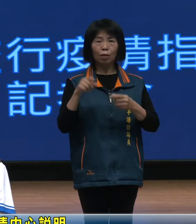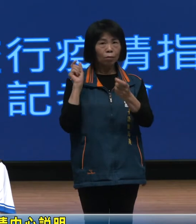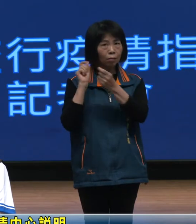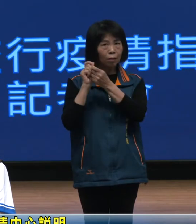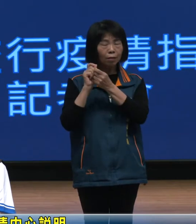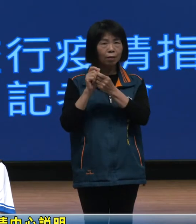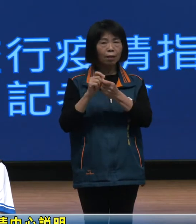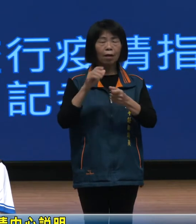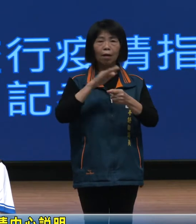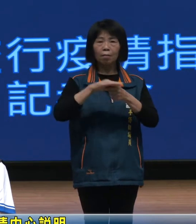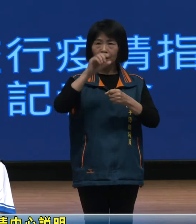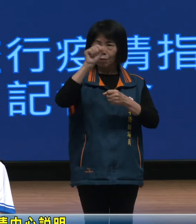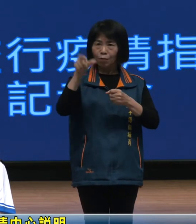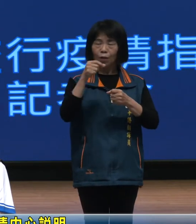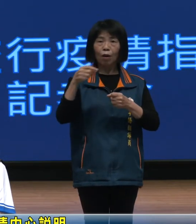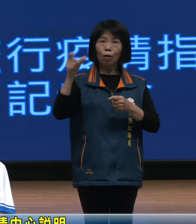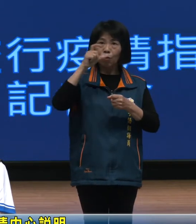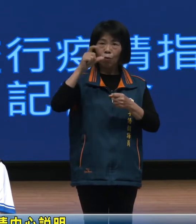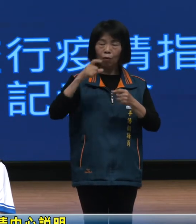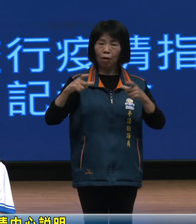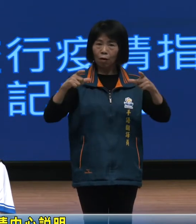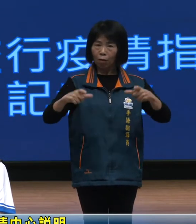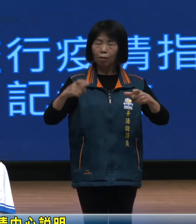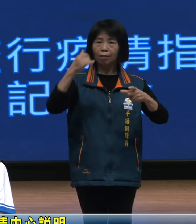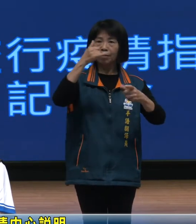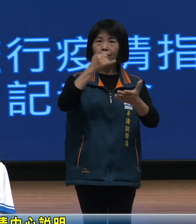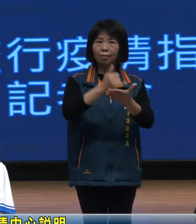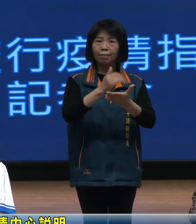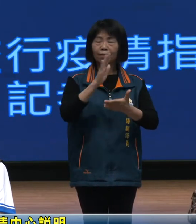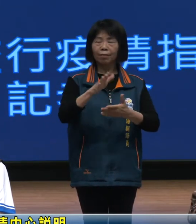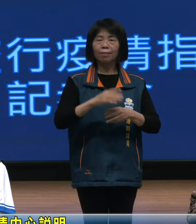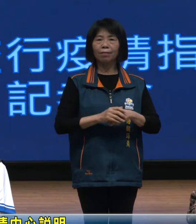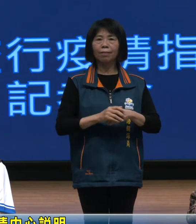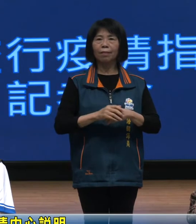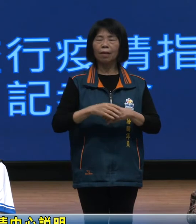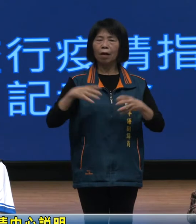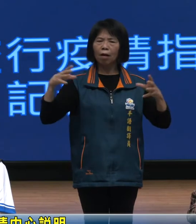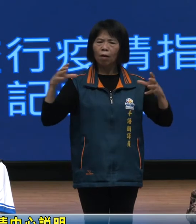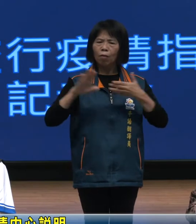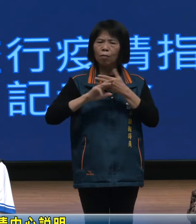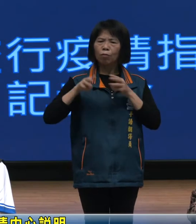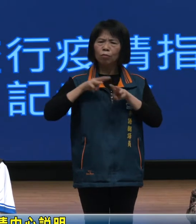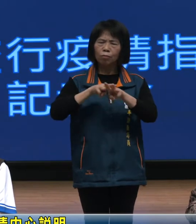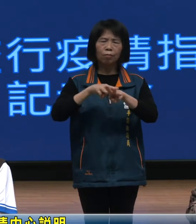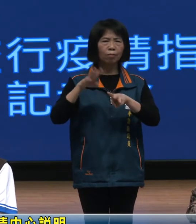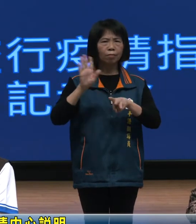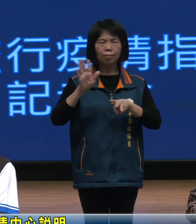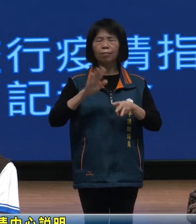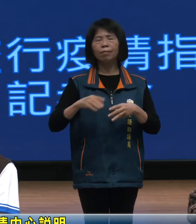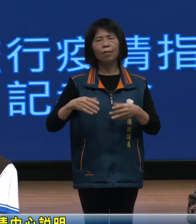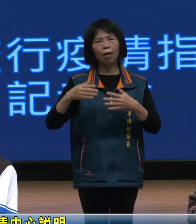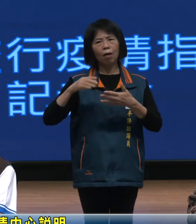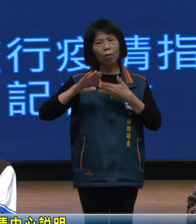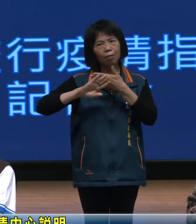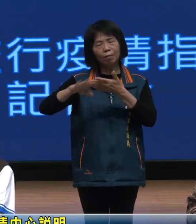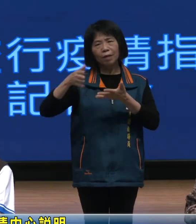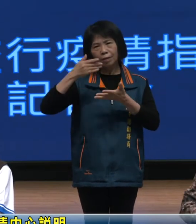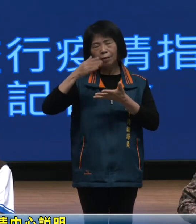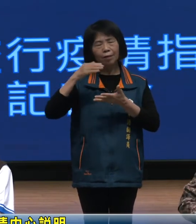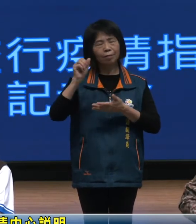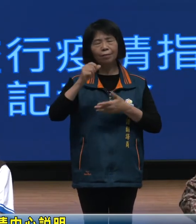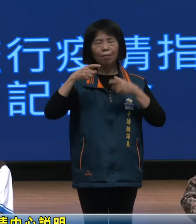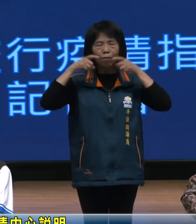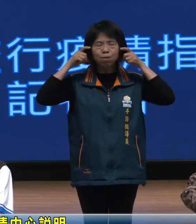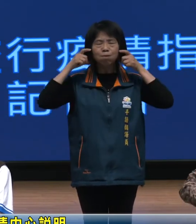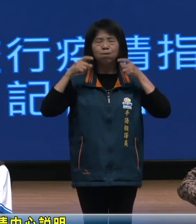参加满月酒的话，请尽量不要外出，也不要聚餐，尽量把口罩戴好，即便是您在